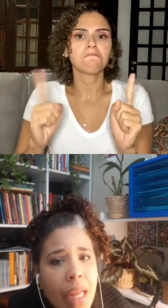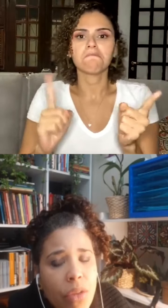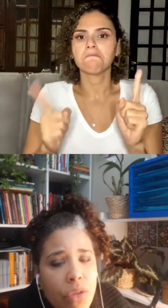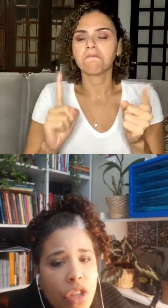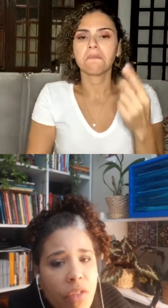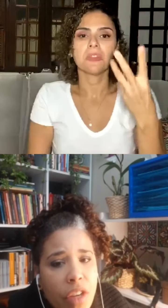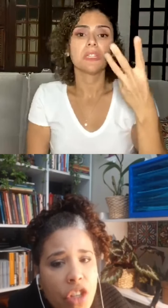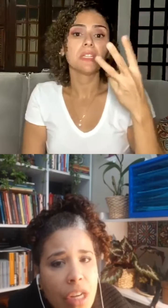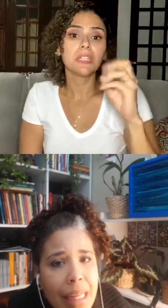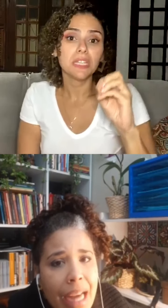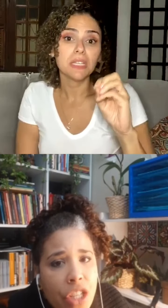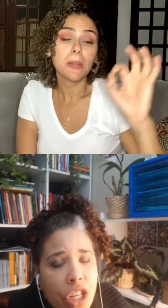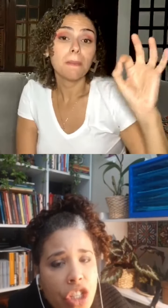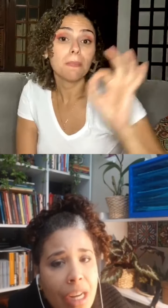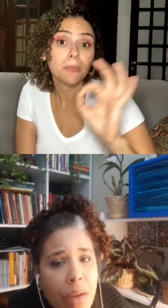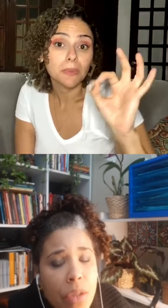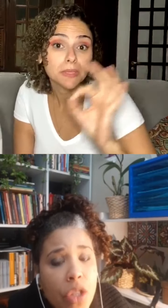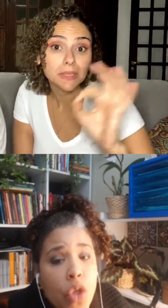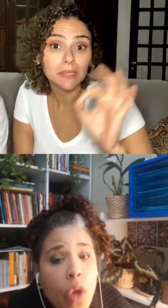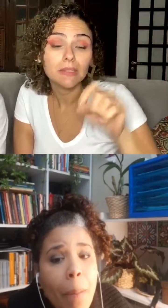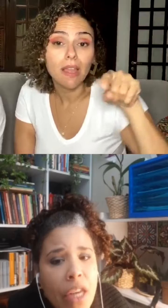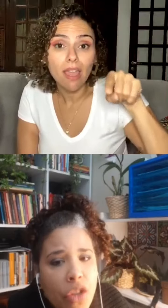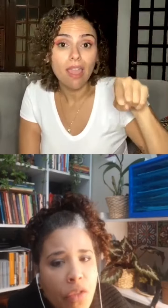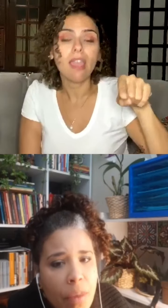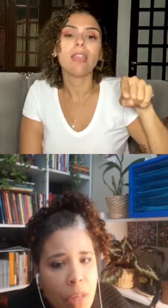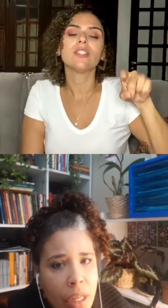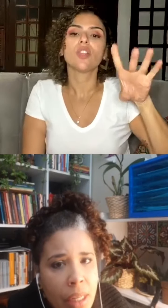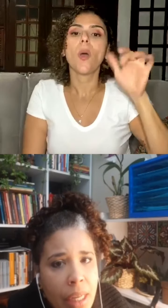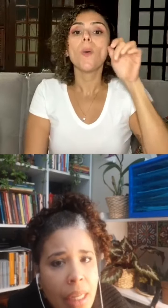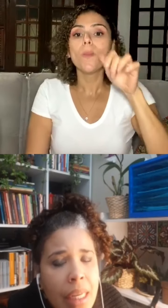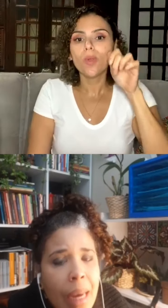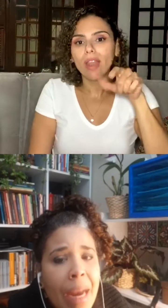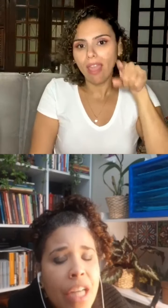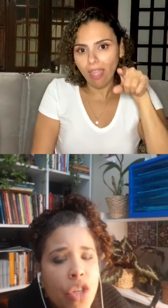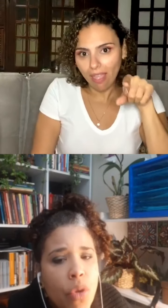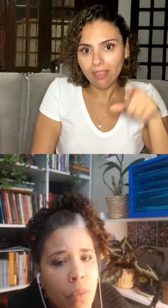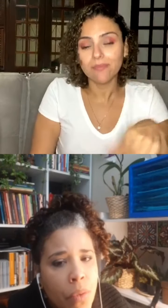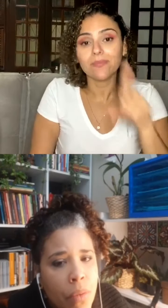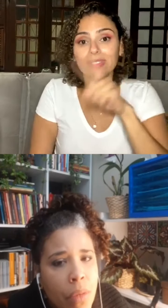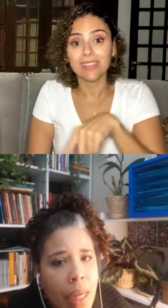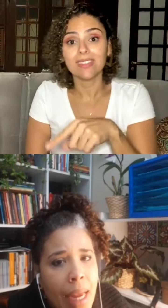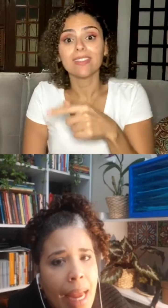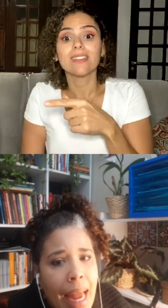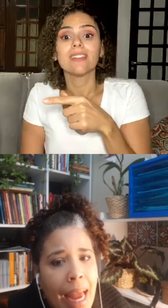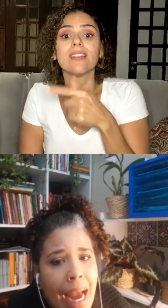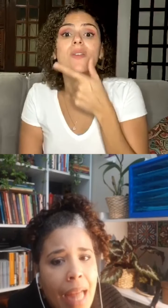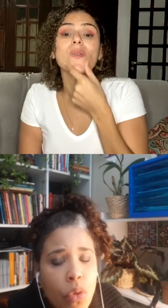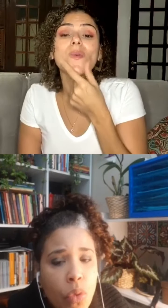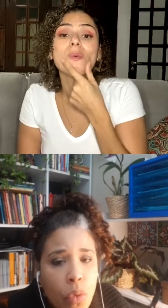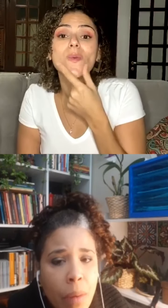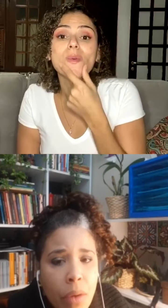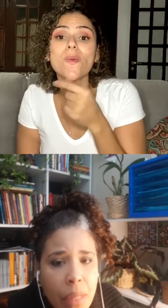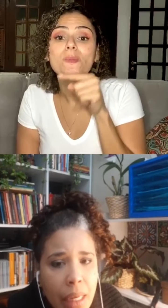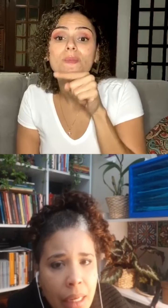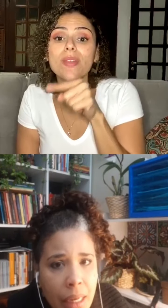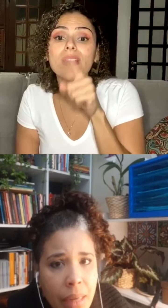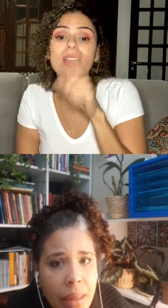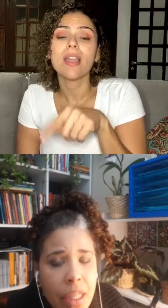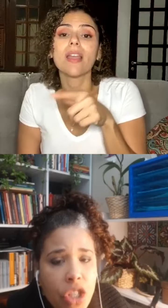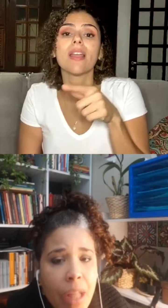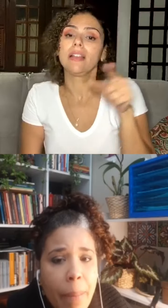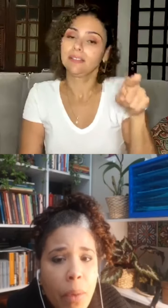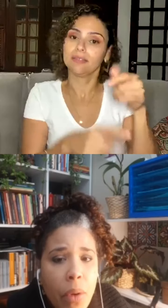30% de infertilidade é de causa somente feminina e a mais comum é a tuba uterina,